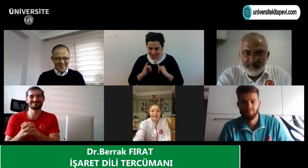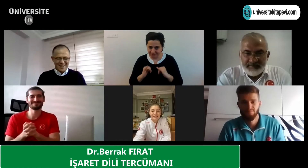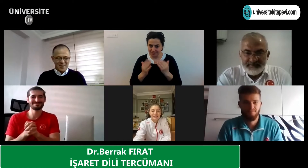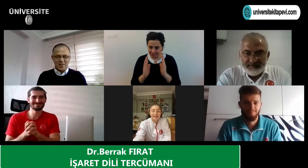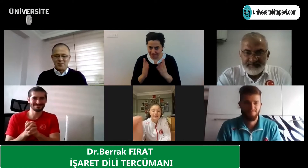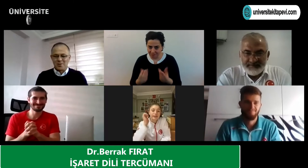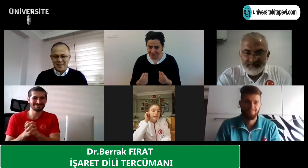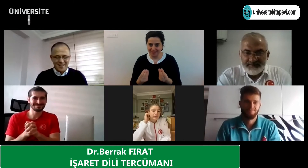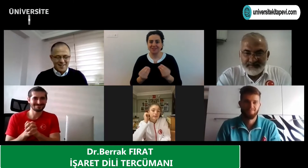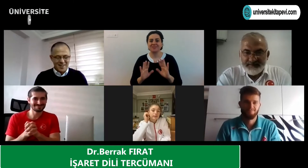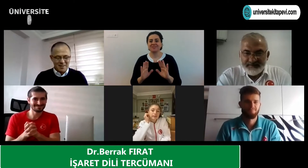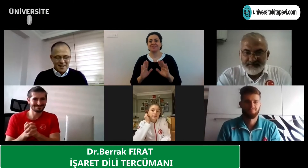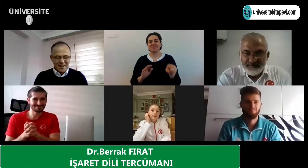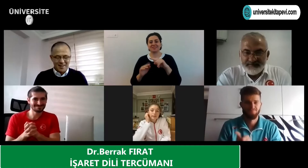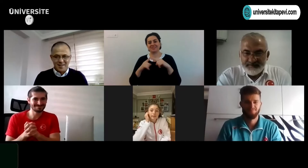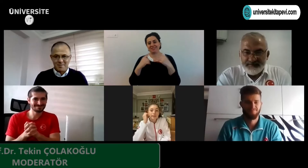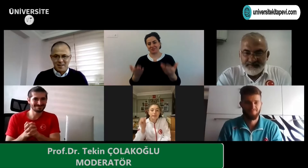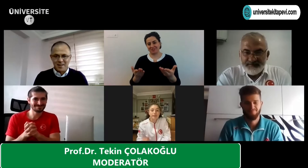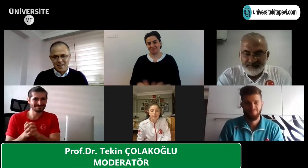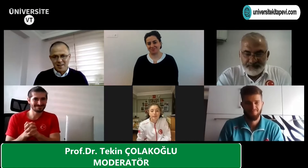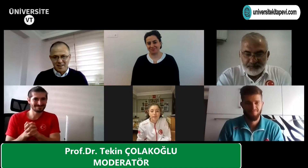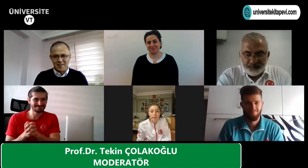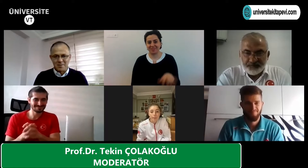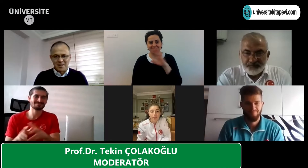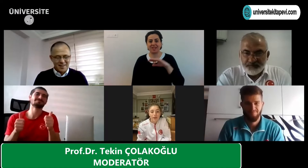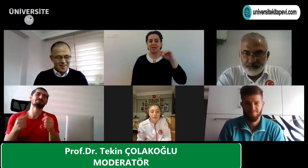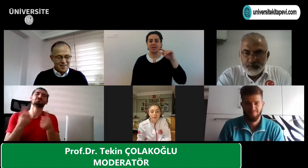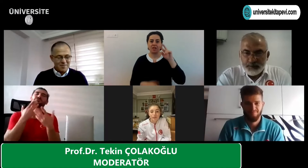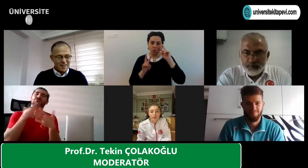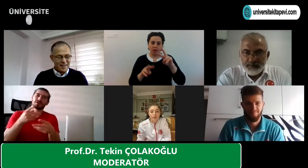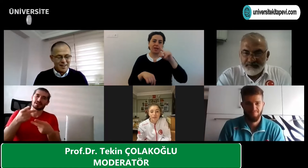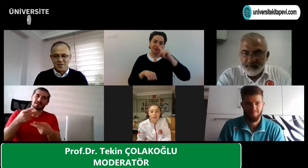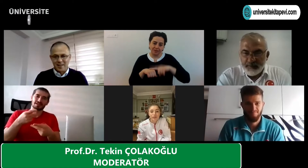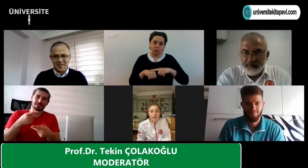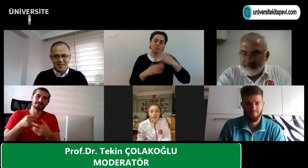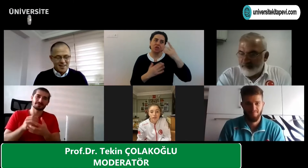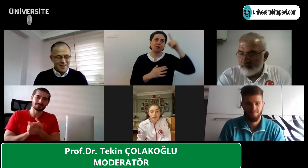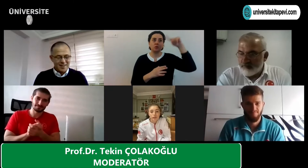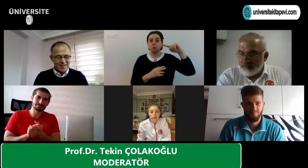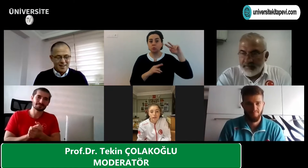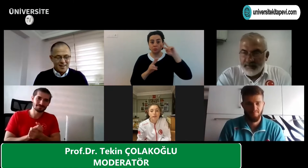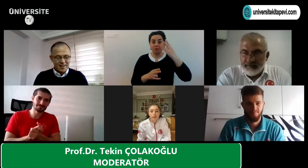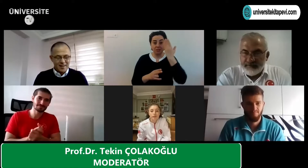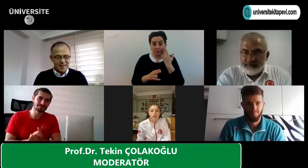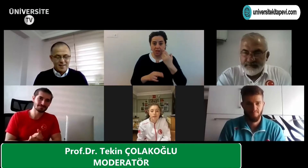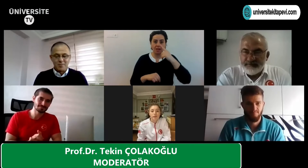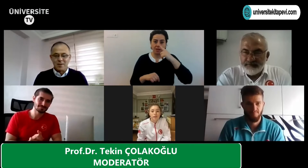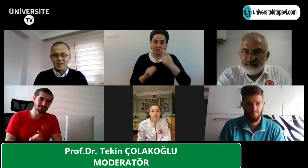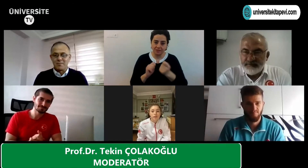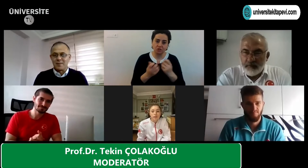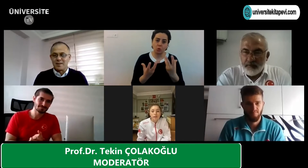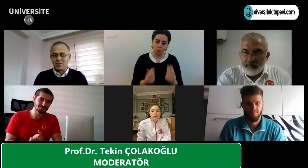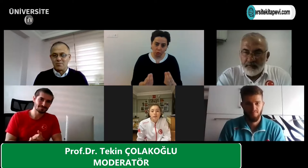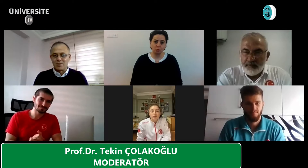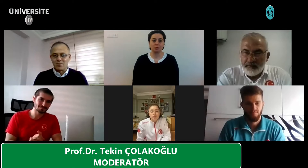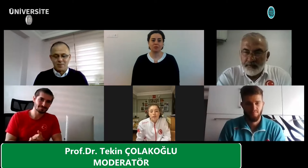değil. Teşekkür ediyoruz arkadaşlarımıza, değerli arkadaşlarımıza. Yetkililerimizi dinlemiştir arkadaşlarımıza. İnşallah dinleyeceklerdir. Sayın